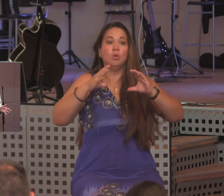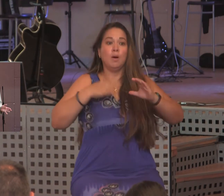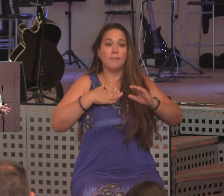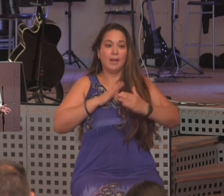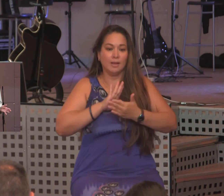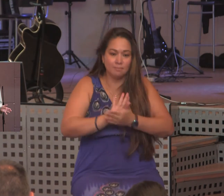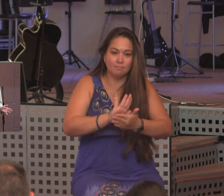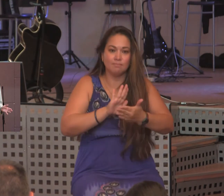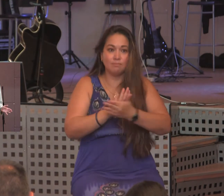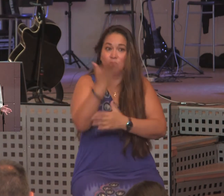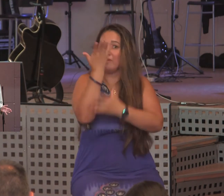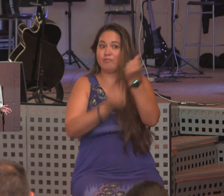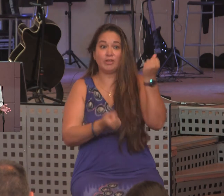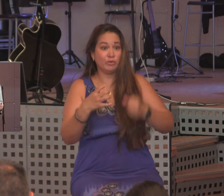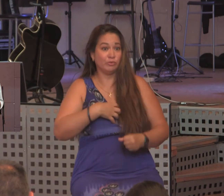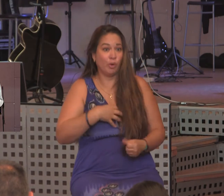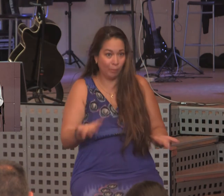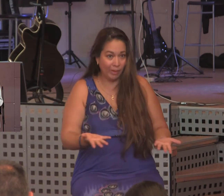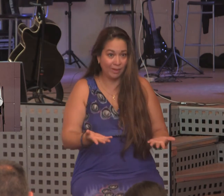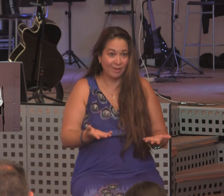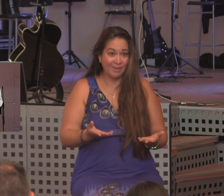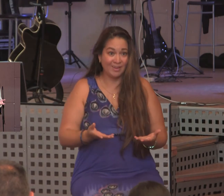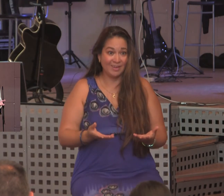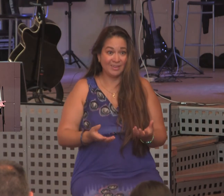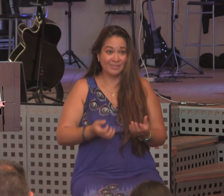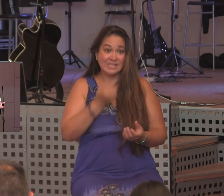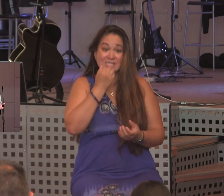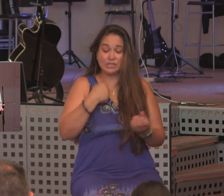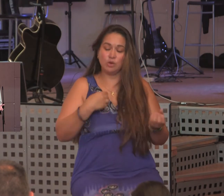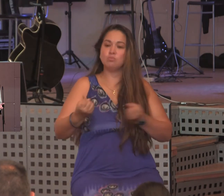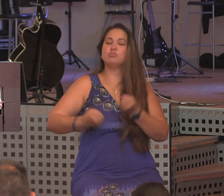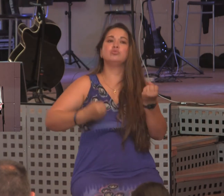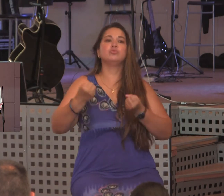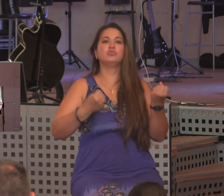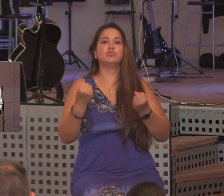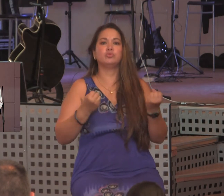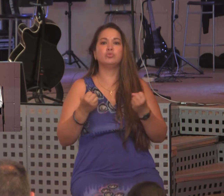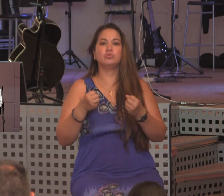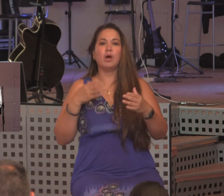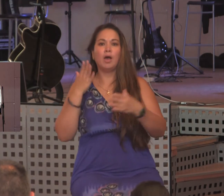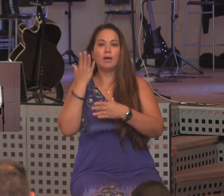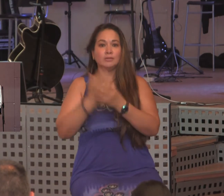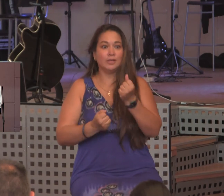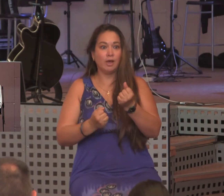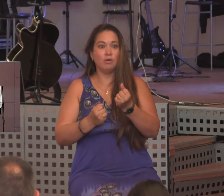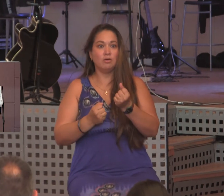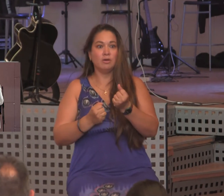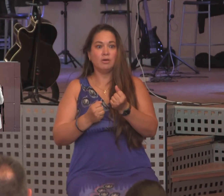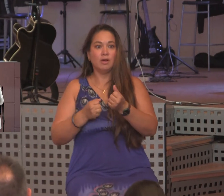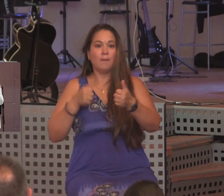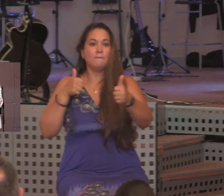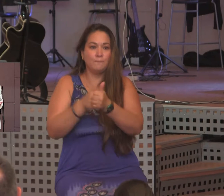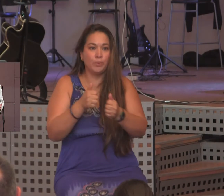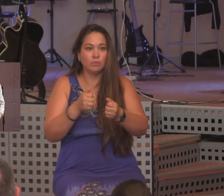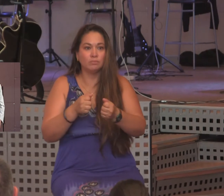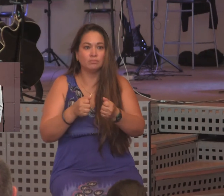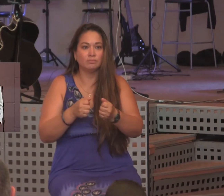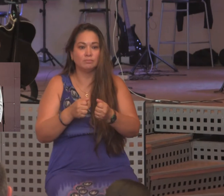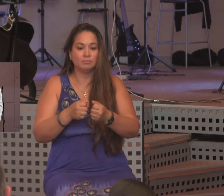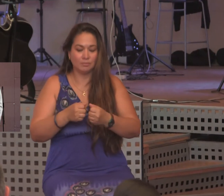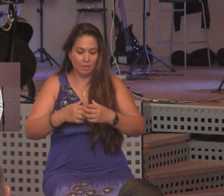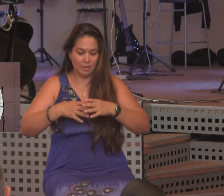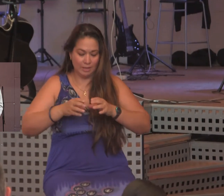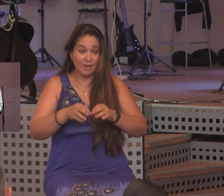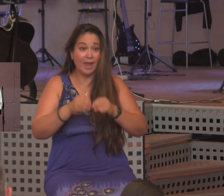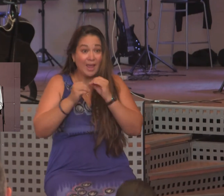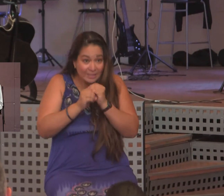funcionar. Y si nos pegamos un trastazo, Dios no lo quiera, el acompañante se va a pegar con los morros en el